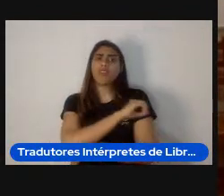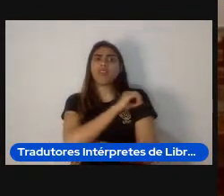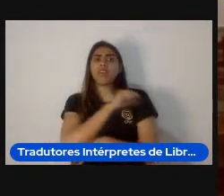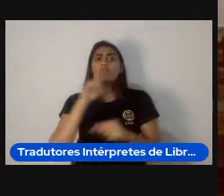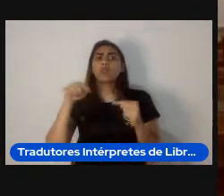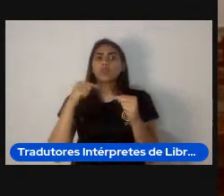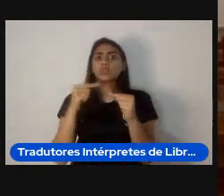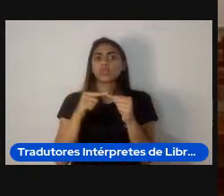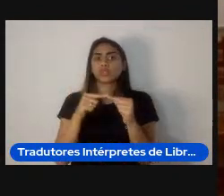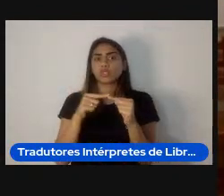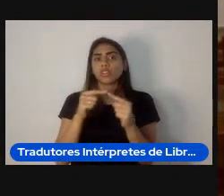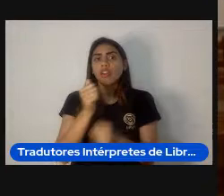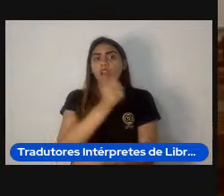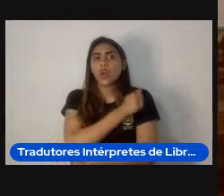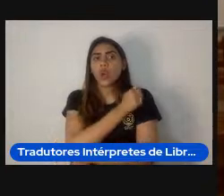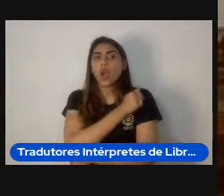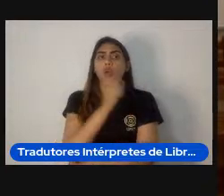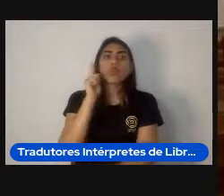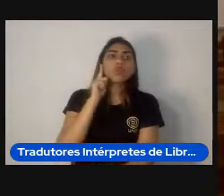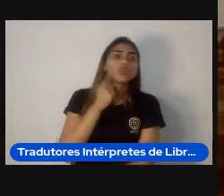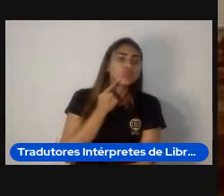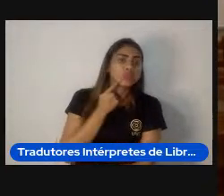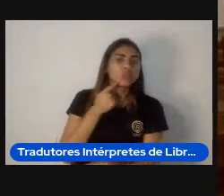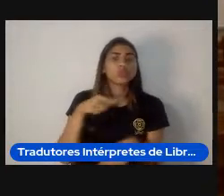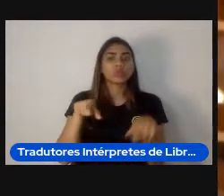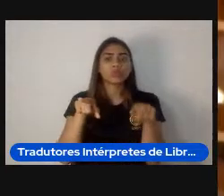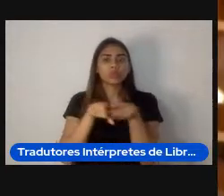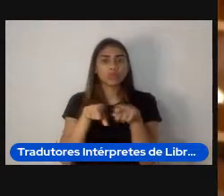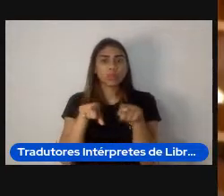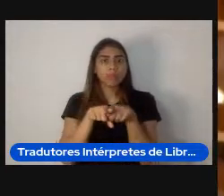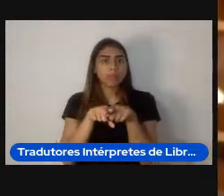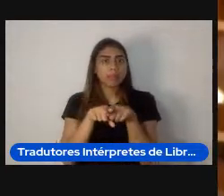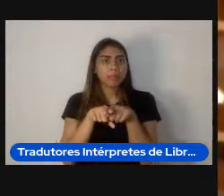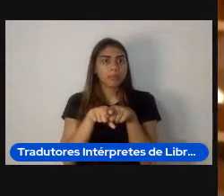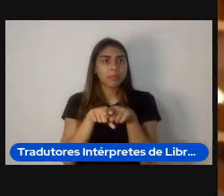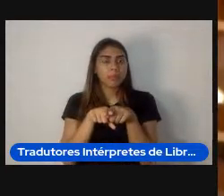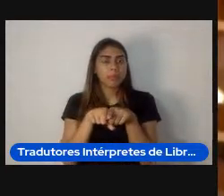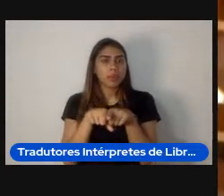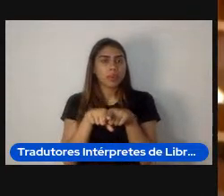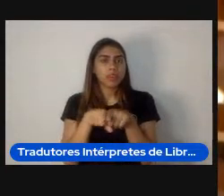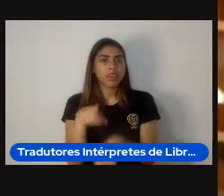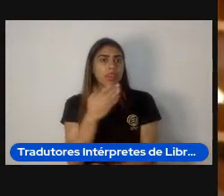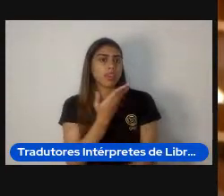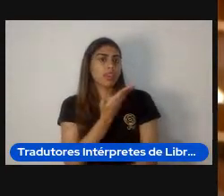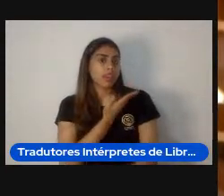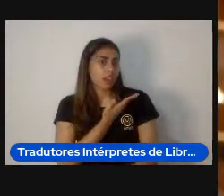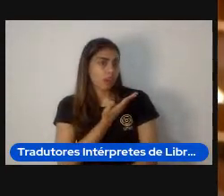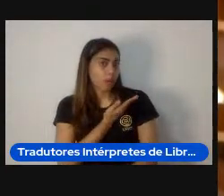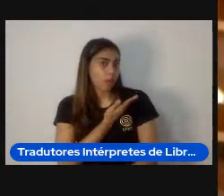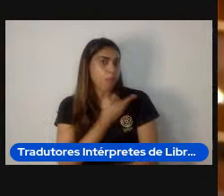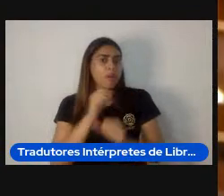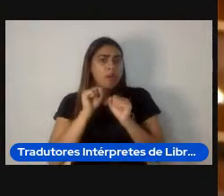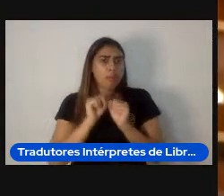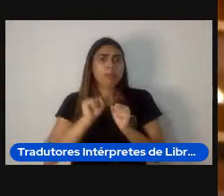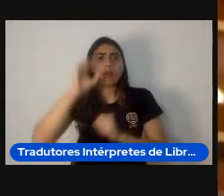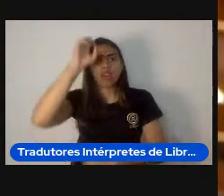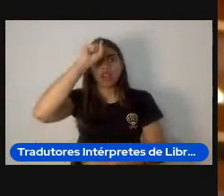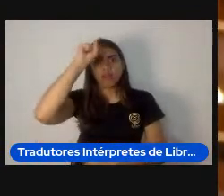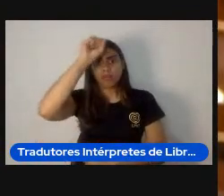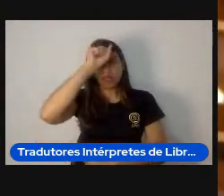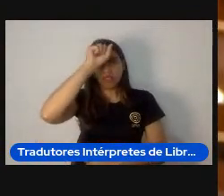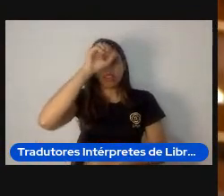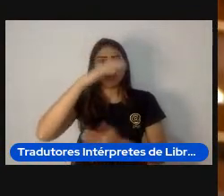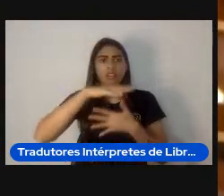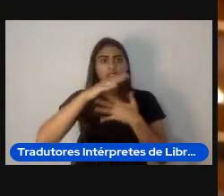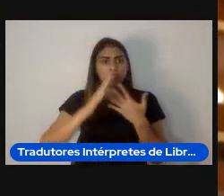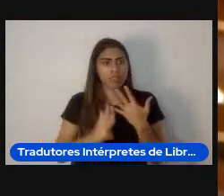coleguinhas também possam aprender Libras. Qual é o grande problema na escola? É metodologia, é estratégia